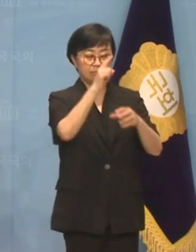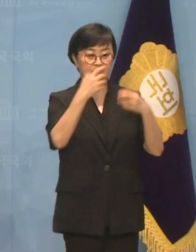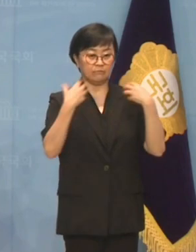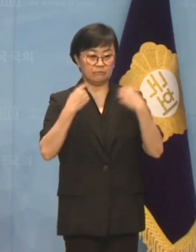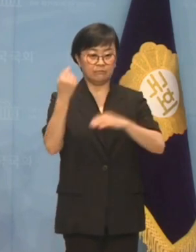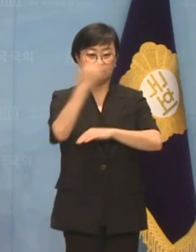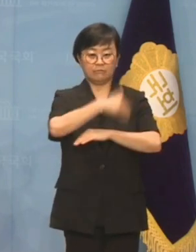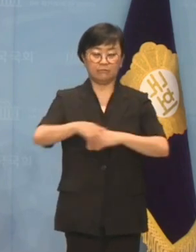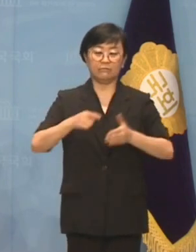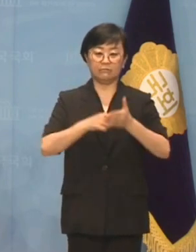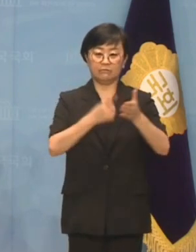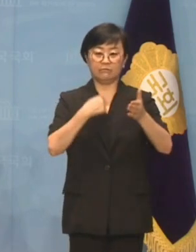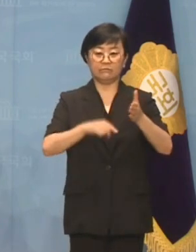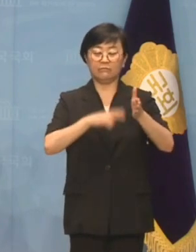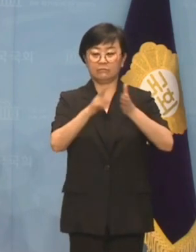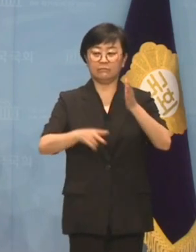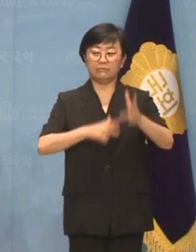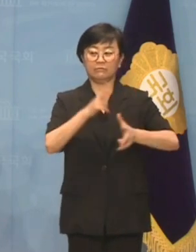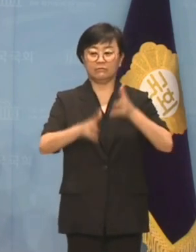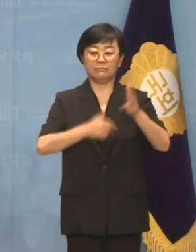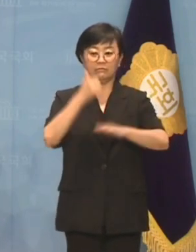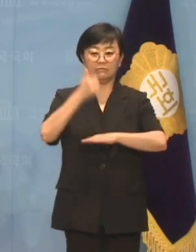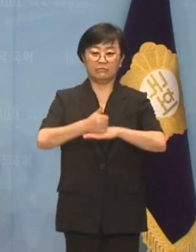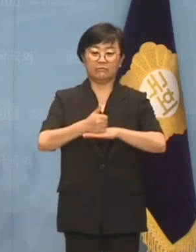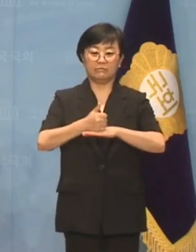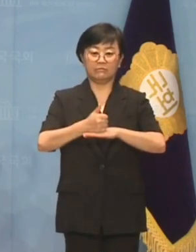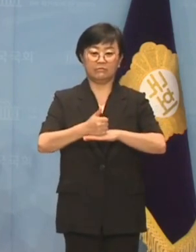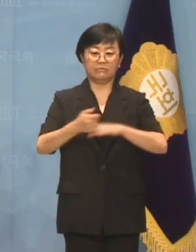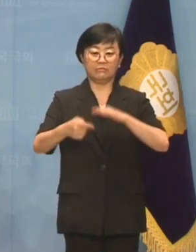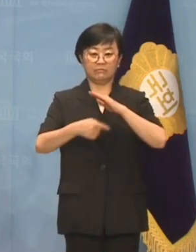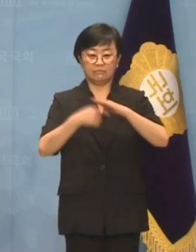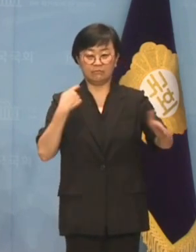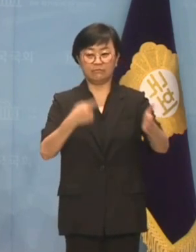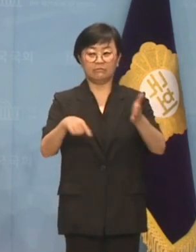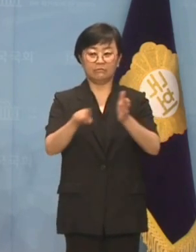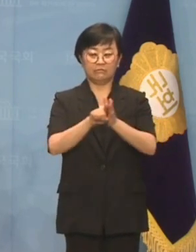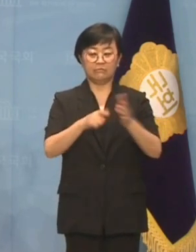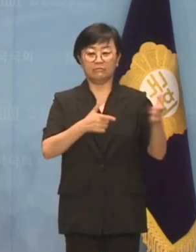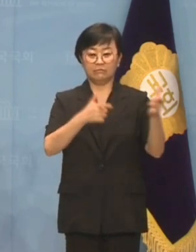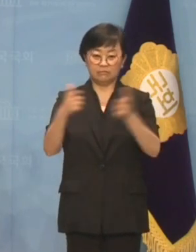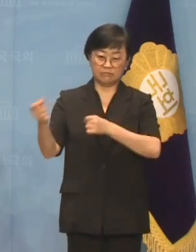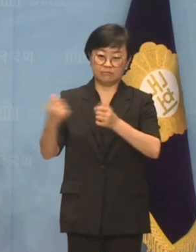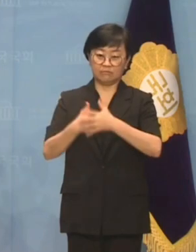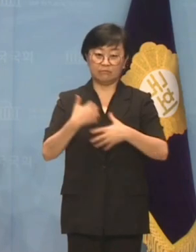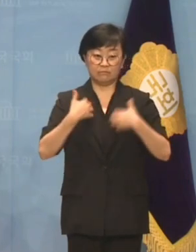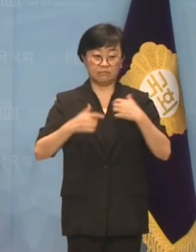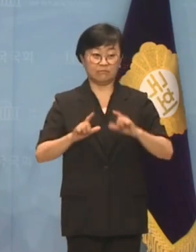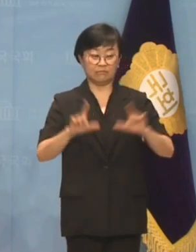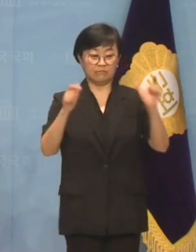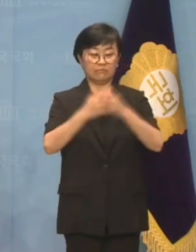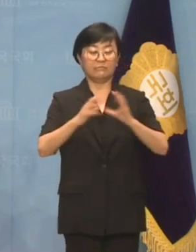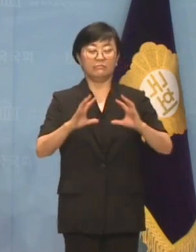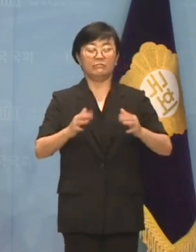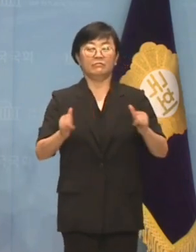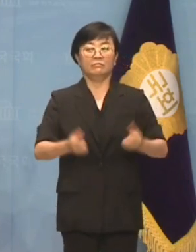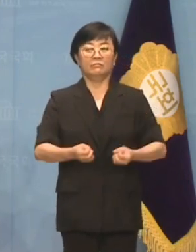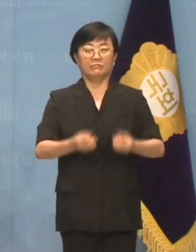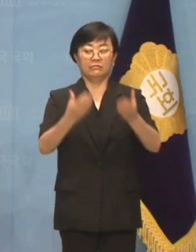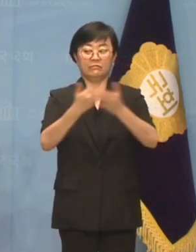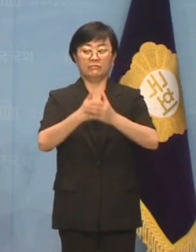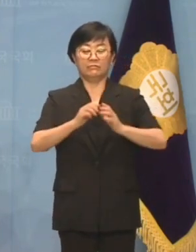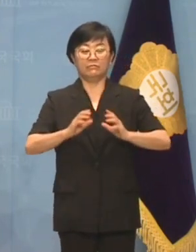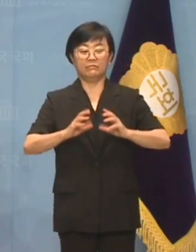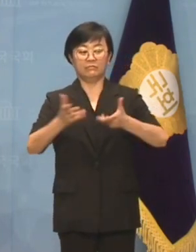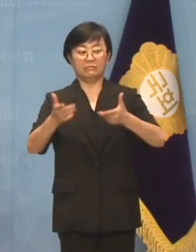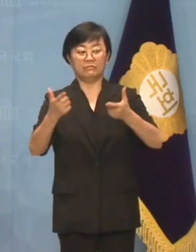정부에서 계획하고 추진해온 철도 사업의 성과를 훔치기 위해서 모두가 기뻐해야 할 국민의 축제에